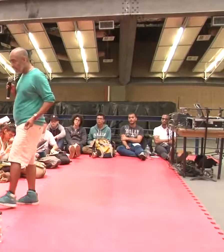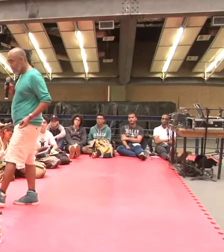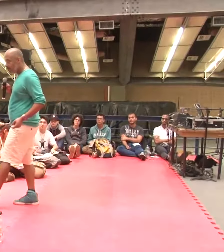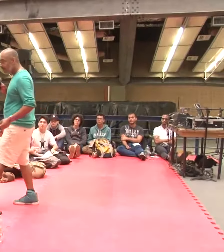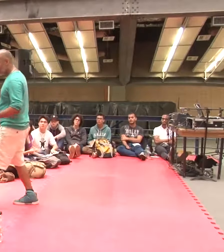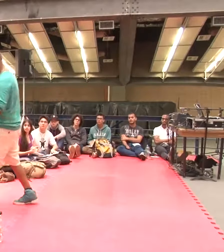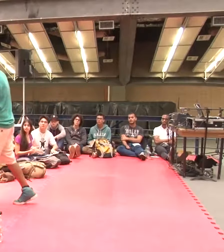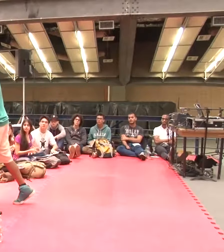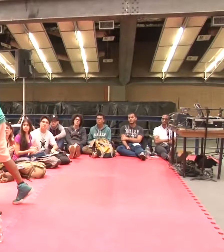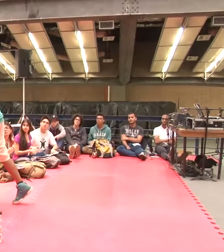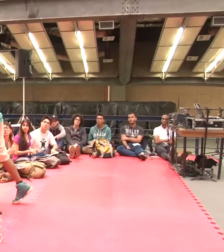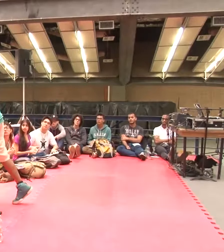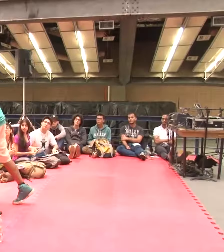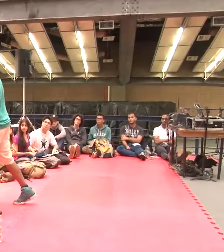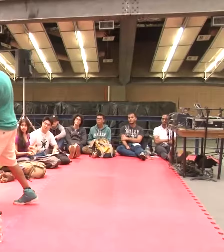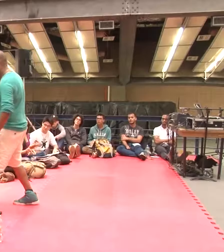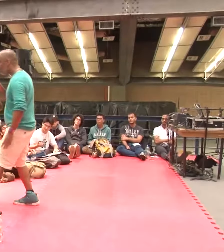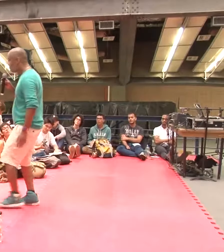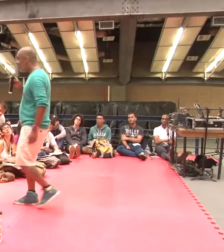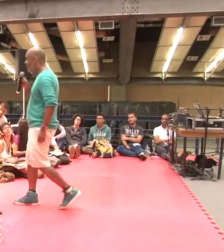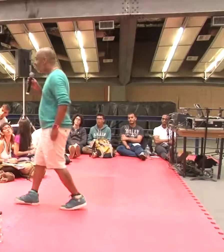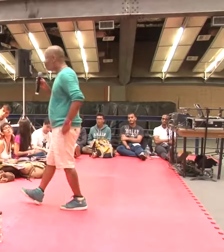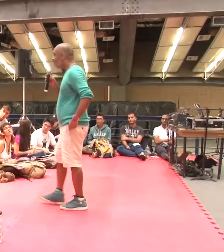agora, eu semeia a discórdia.